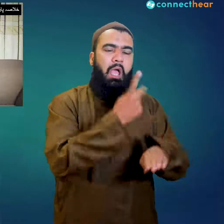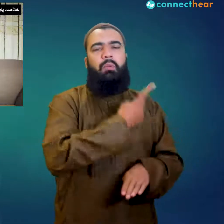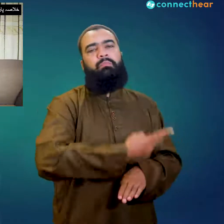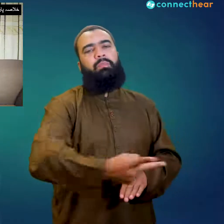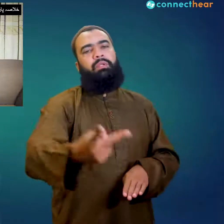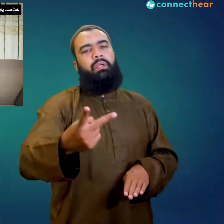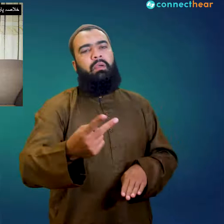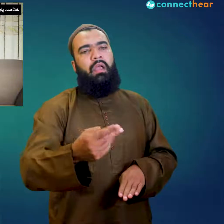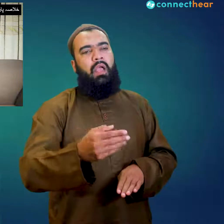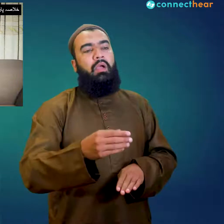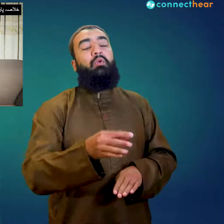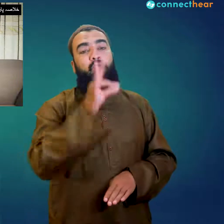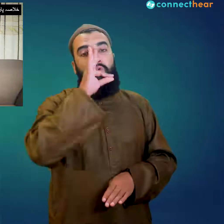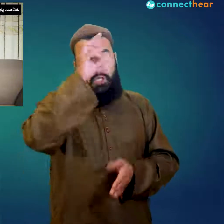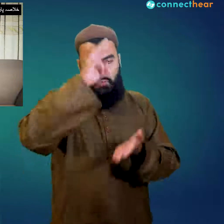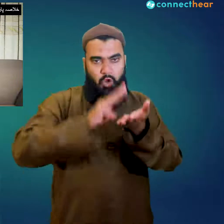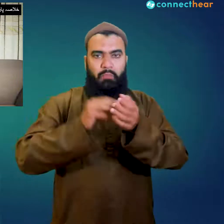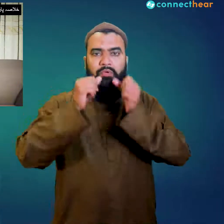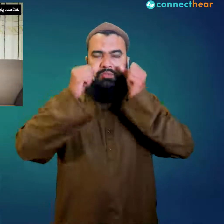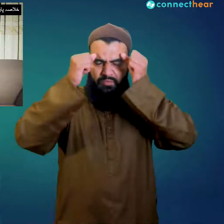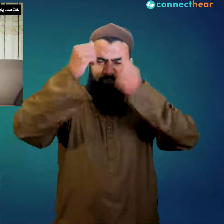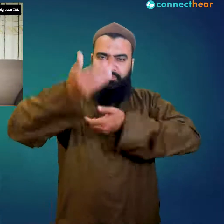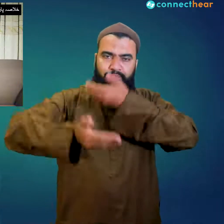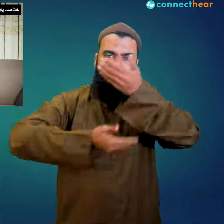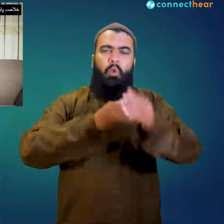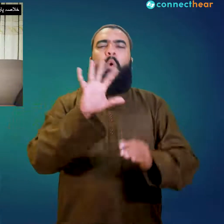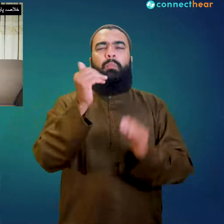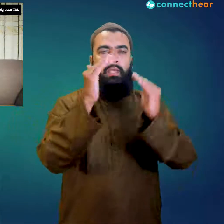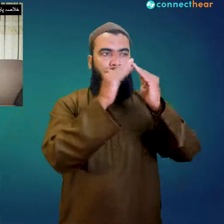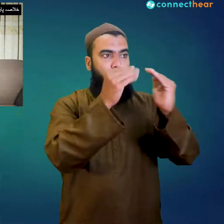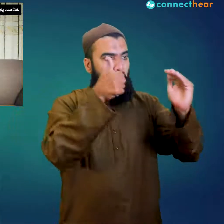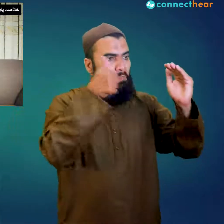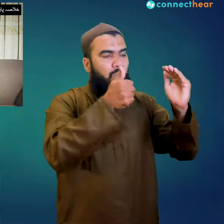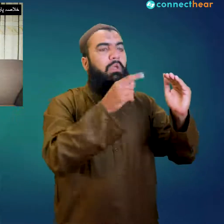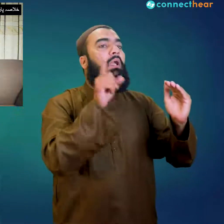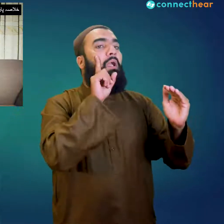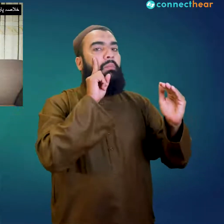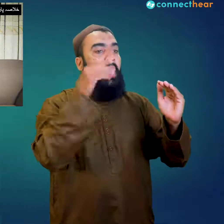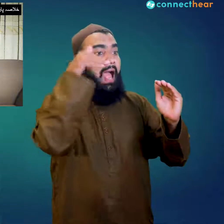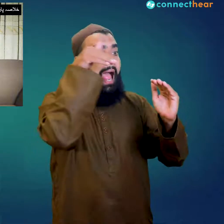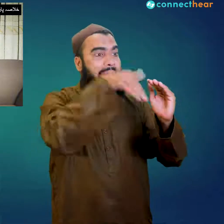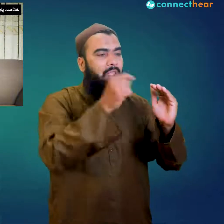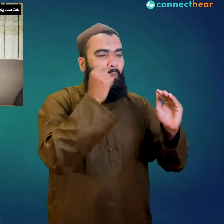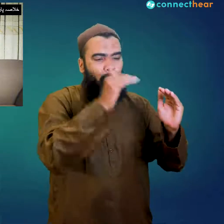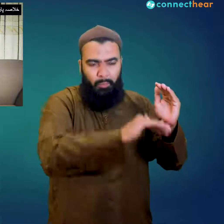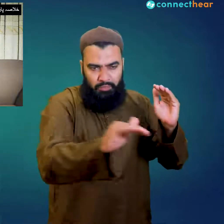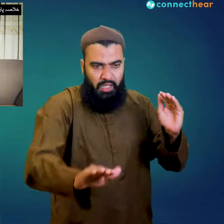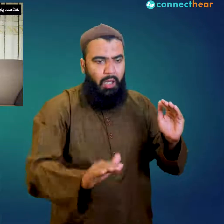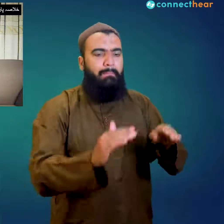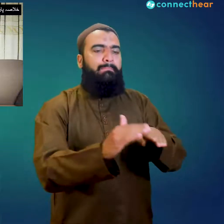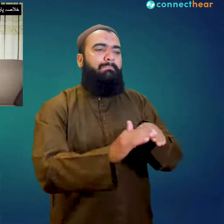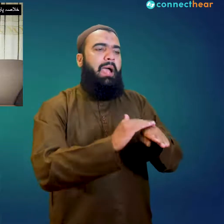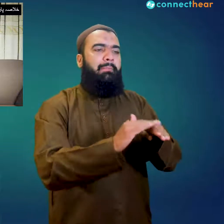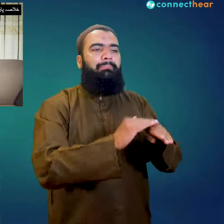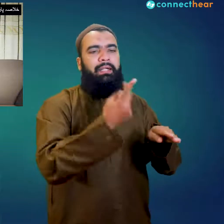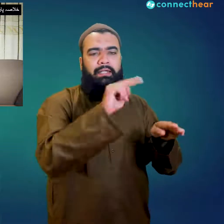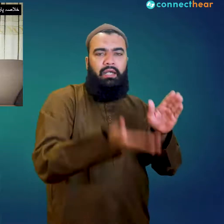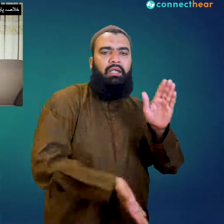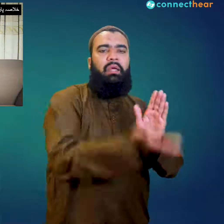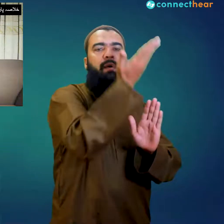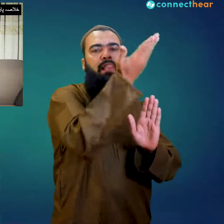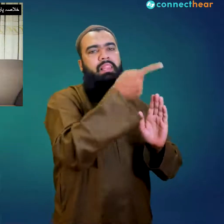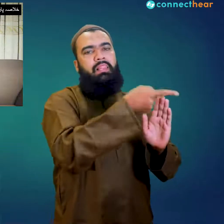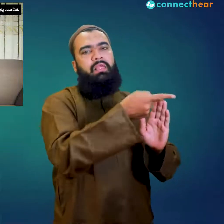ہو اور اس کے ساتھ اچھا سلوک نہ کیا جا رہا ہو۔ آیت نمبر 3، وَإِنْ خِفْتُمْ